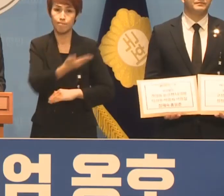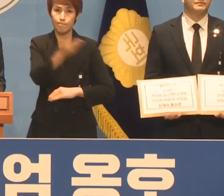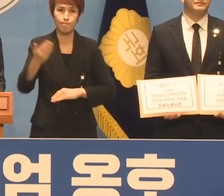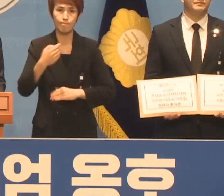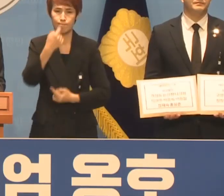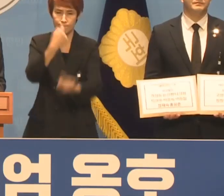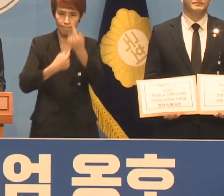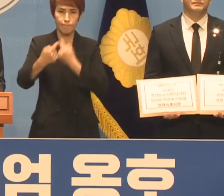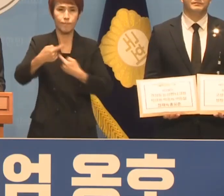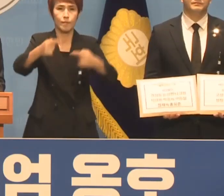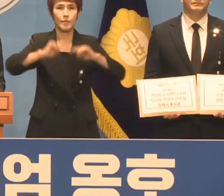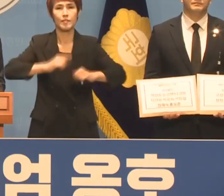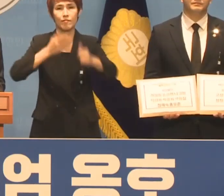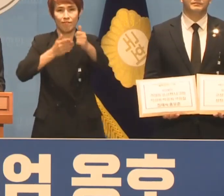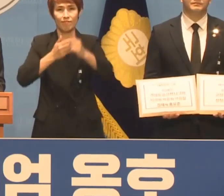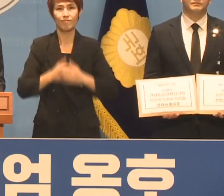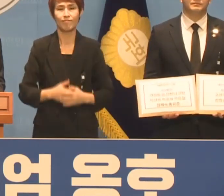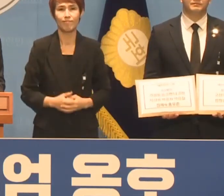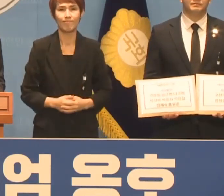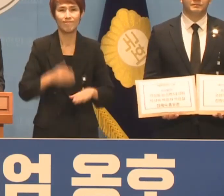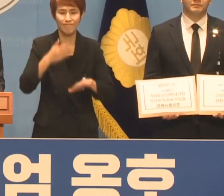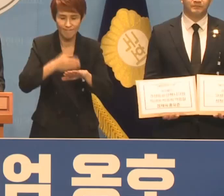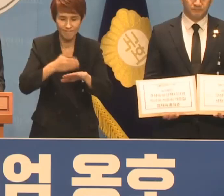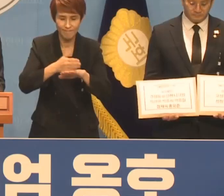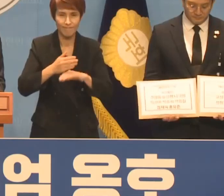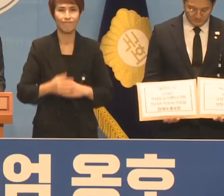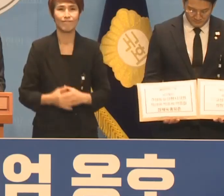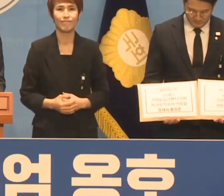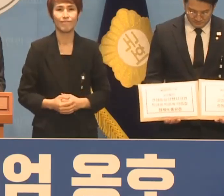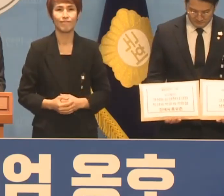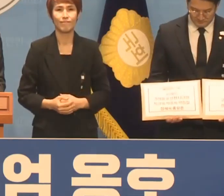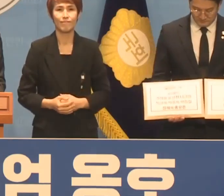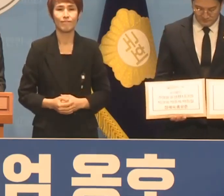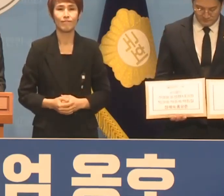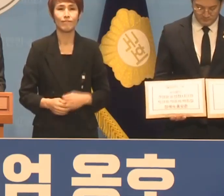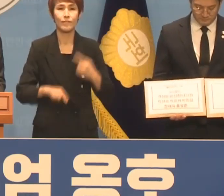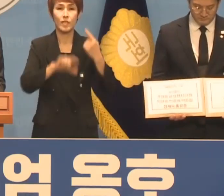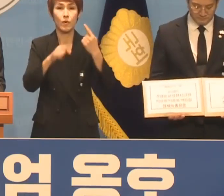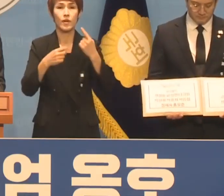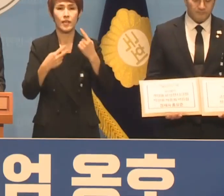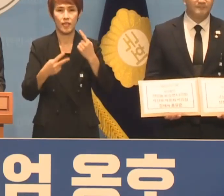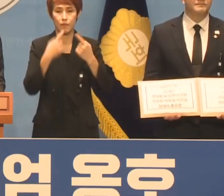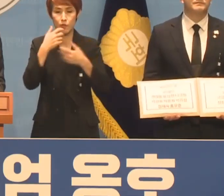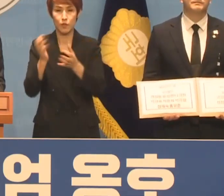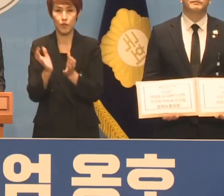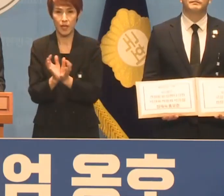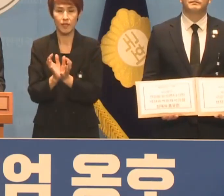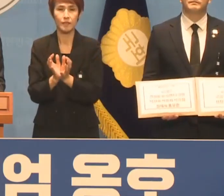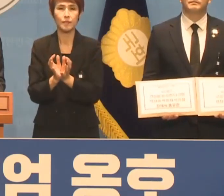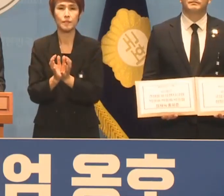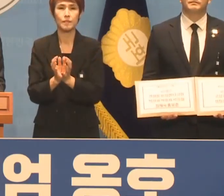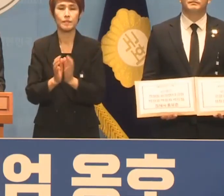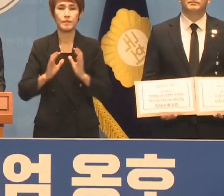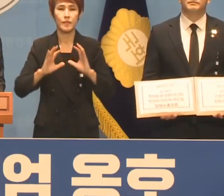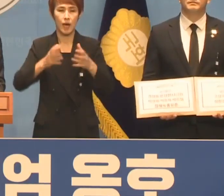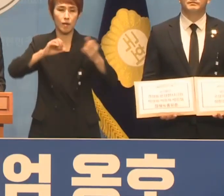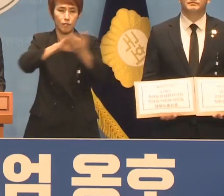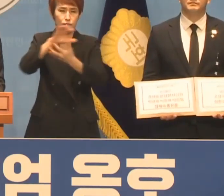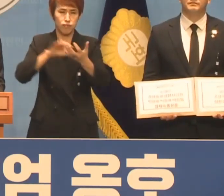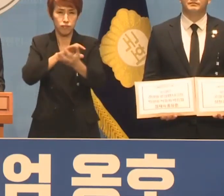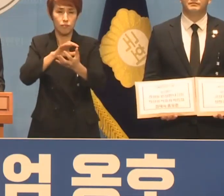제보와 참여를 부탁드립니다. 감사합니다. 2025년 1월 2일 더불어민주당 내란 극복